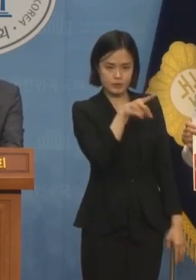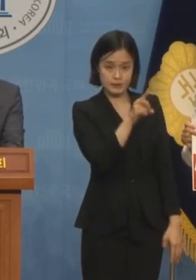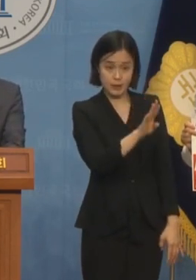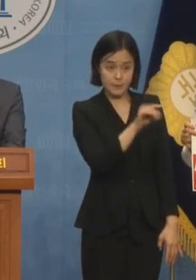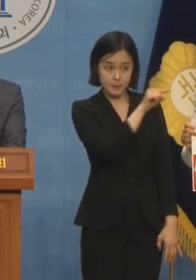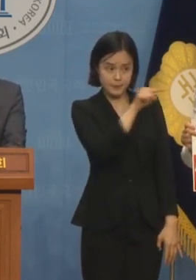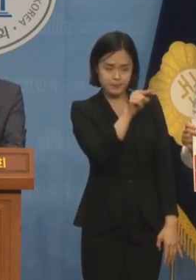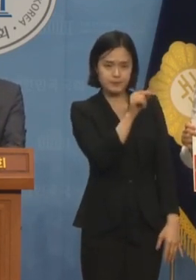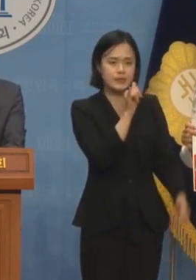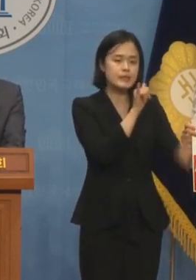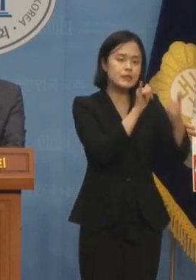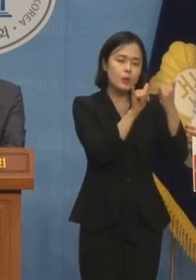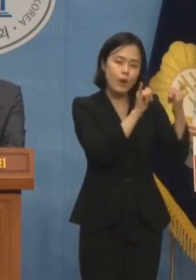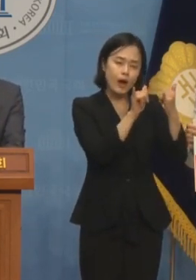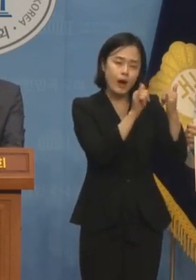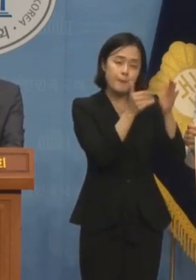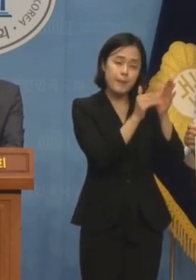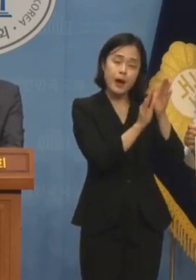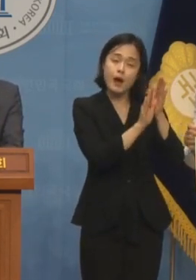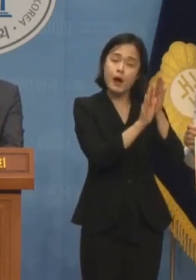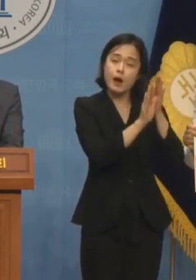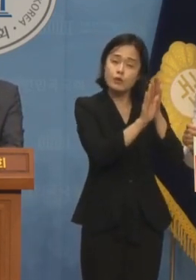이후로 약 55명이